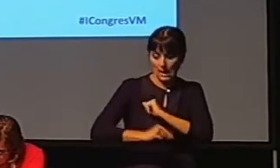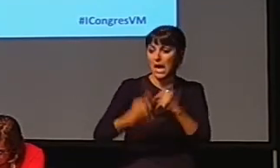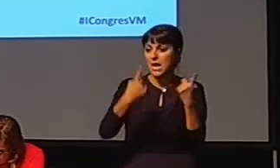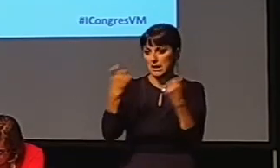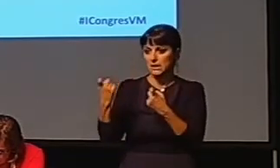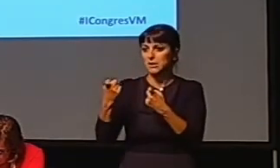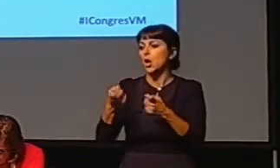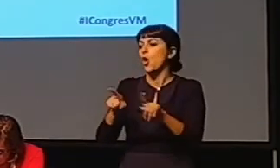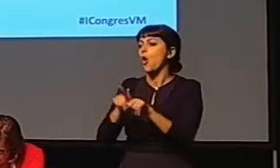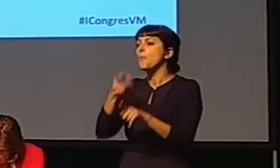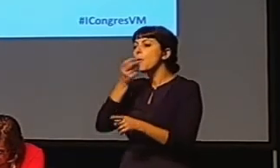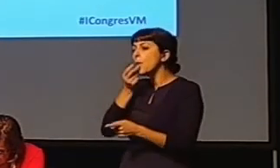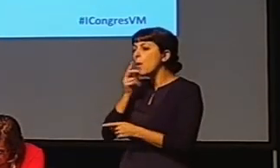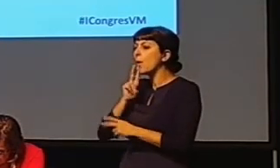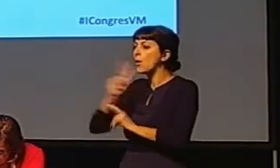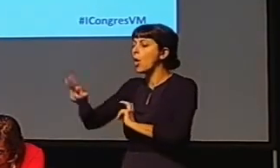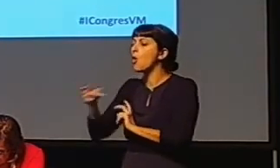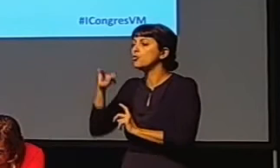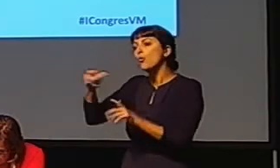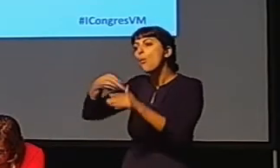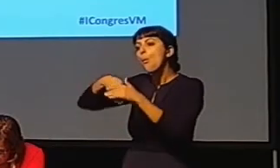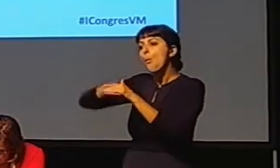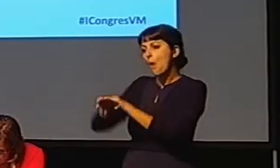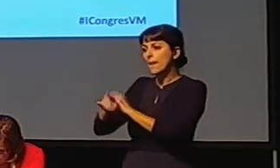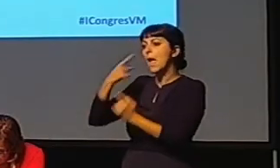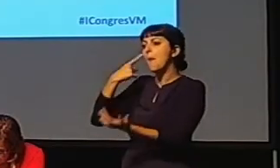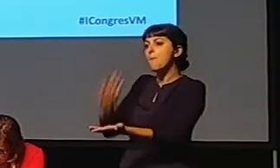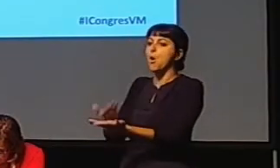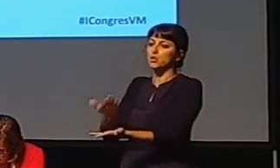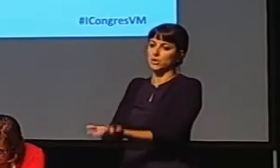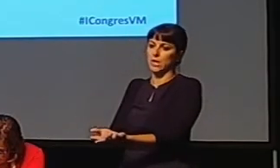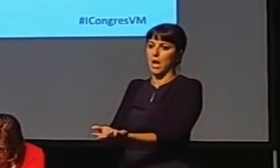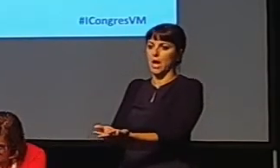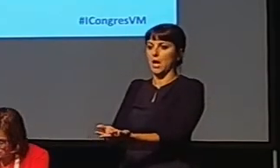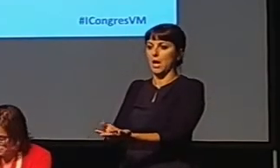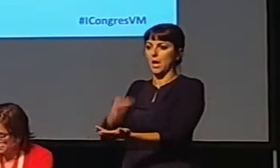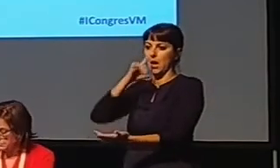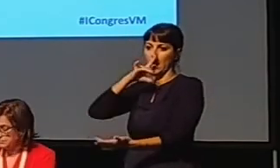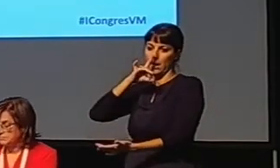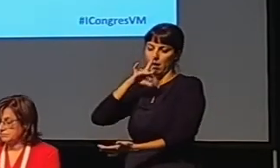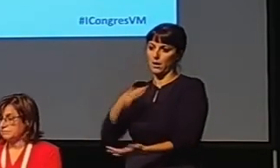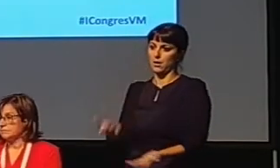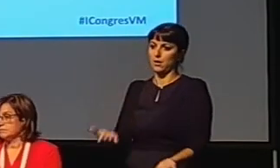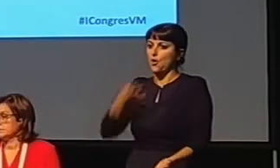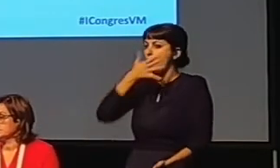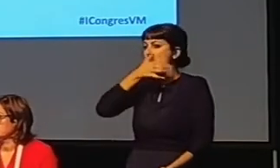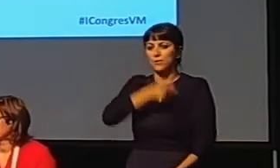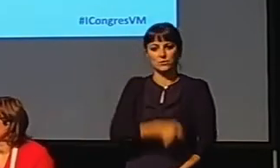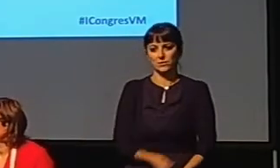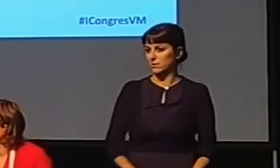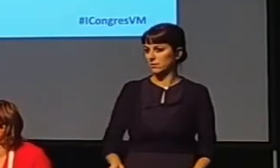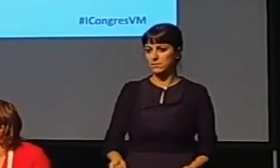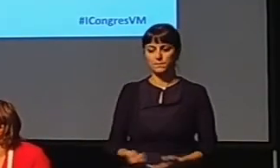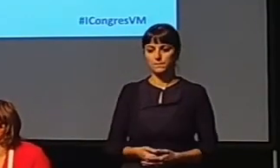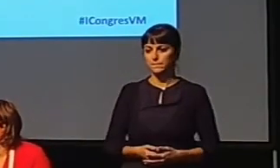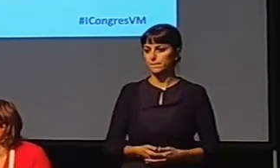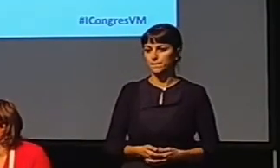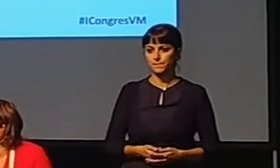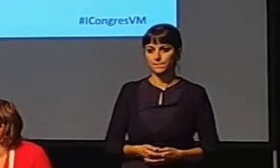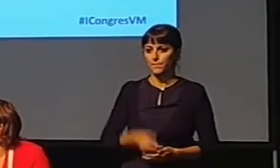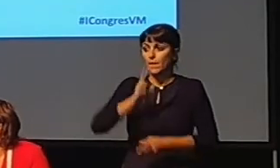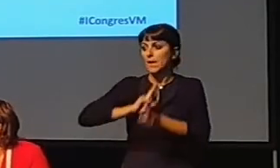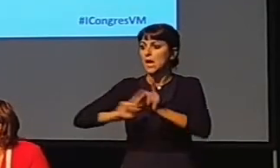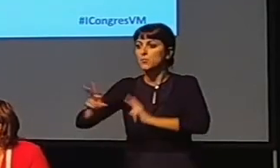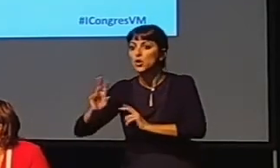a les dones és guarda la mostra. No pot ser. No pot ser que sigui aquesta la nostra resposta. O